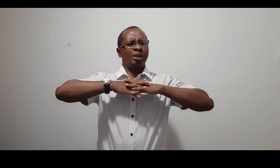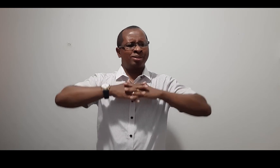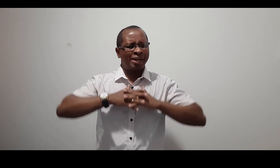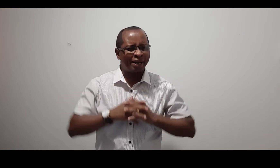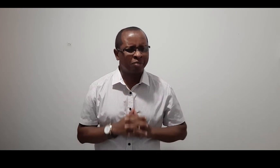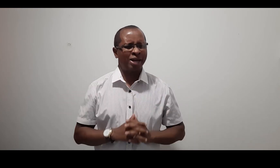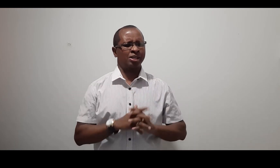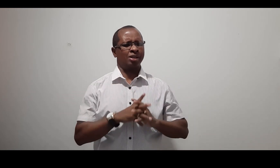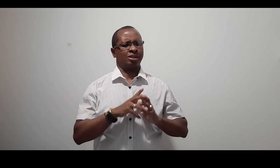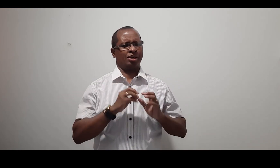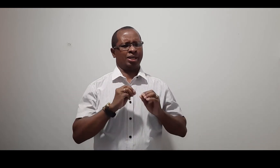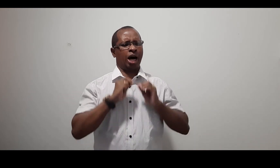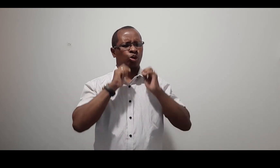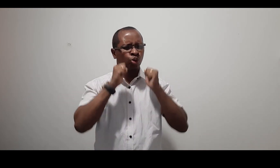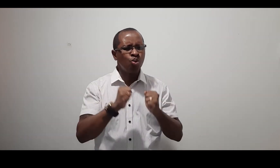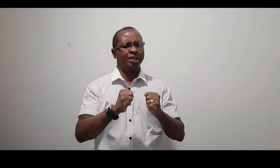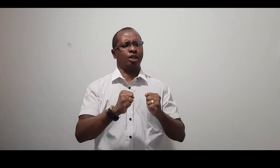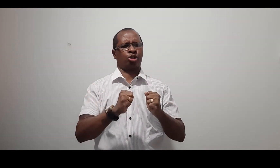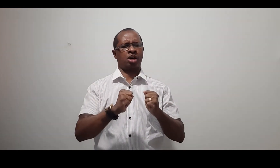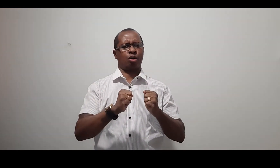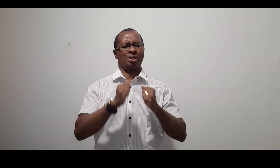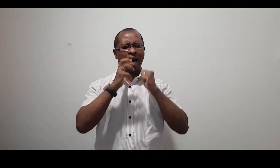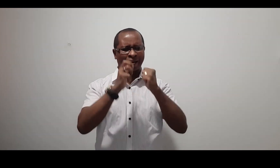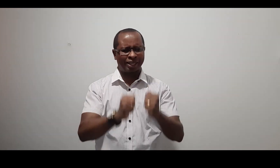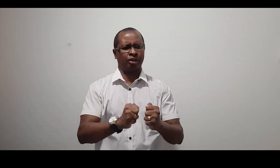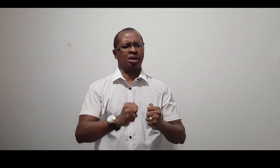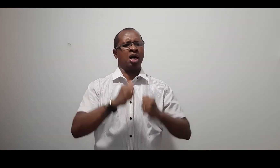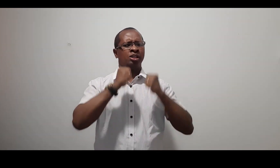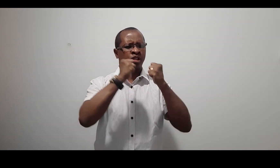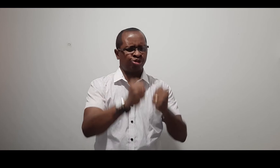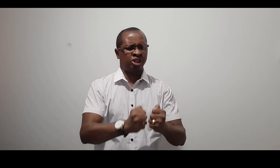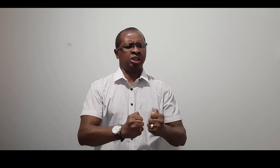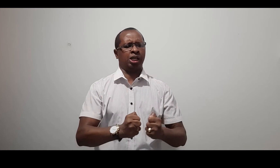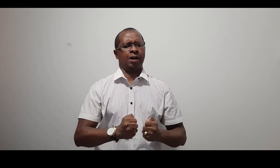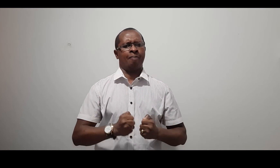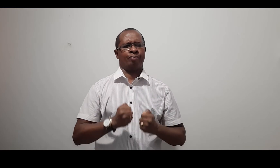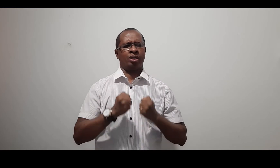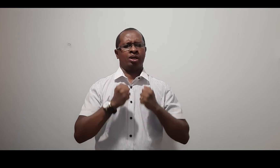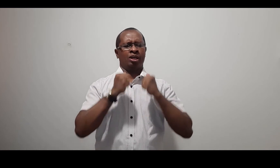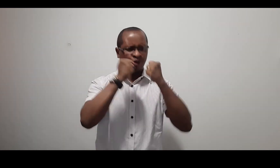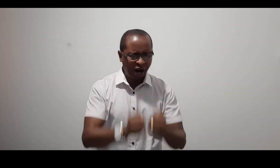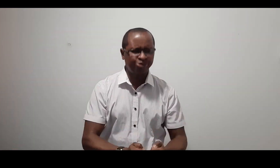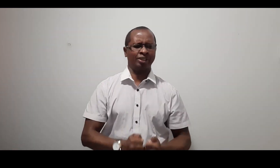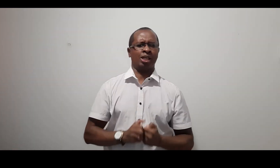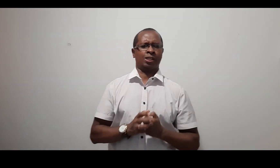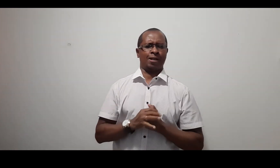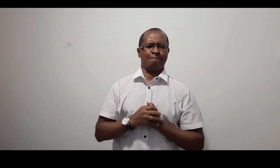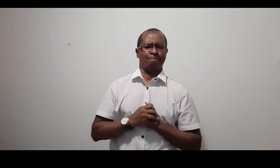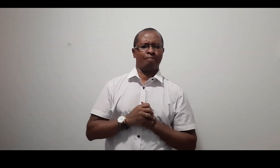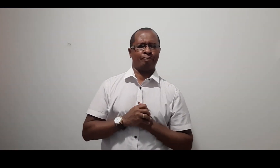manometsina an'Andriamanitra aza raha tonga ny ady sarotra, ny aretina, ny sifisiana, ny fahafatesana.